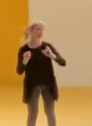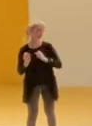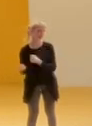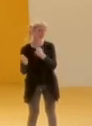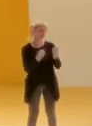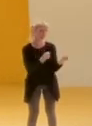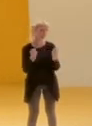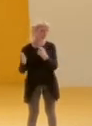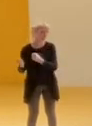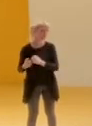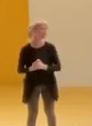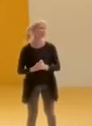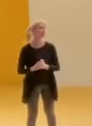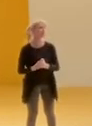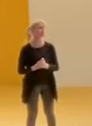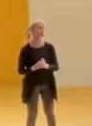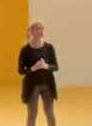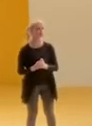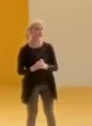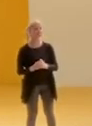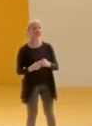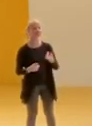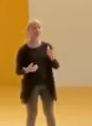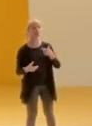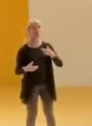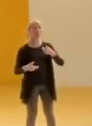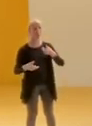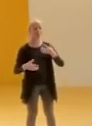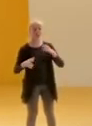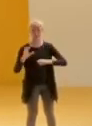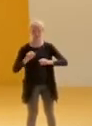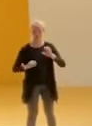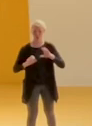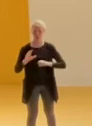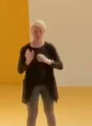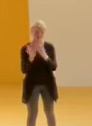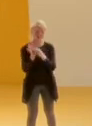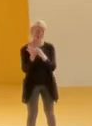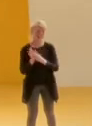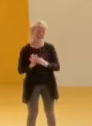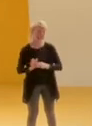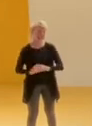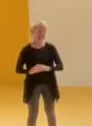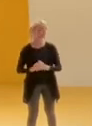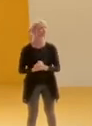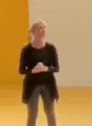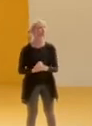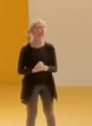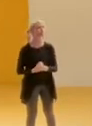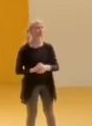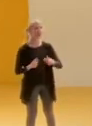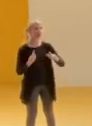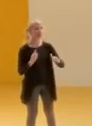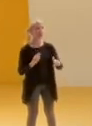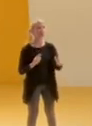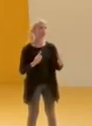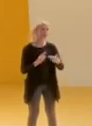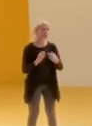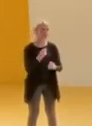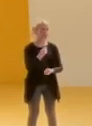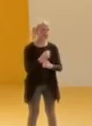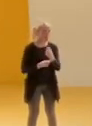a przynajmniej wygodne do zaksięgowania No i drugi warunek związany z naszą makroekonomiczną prawdą jest taki